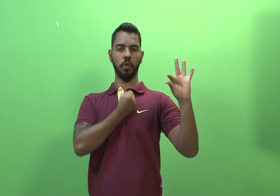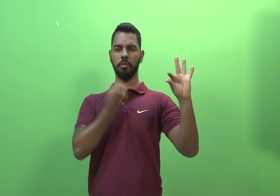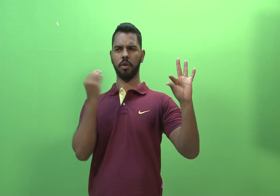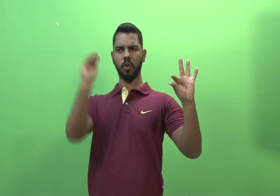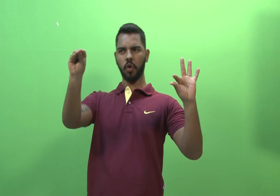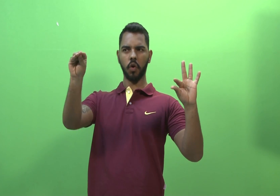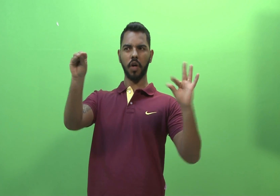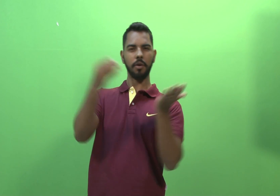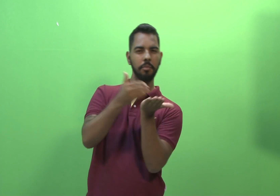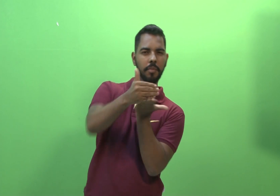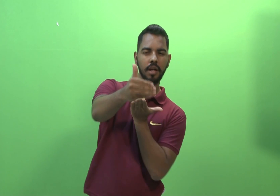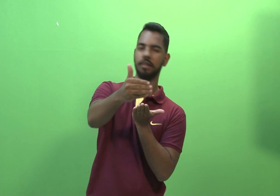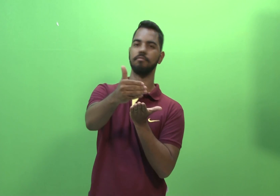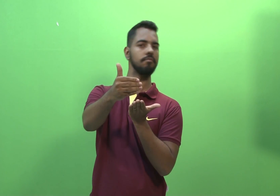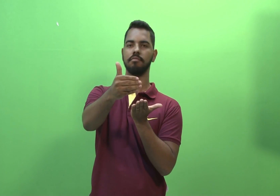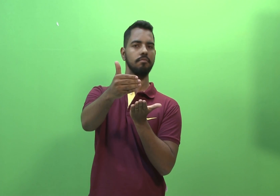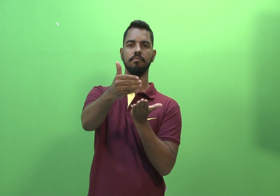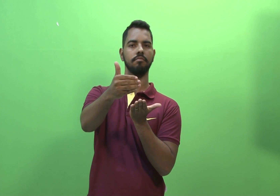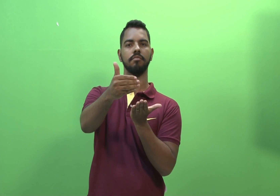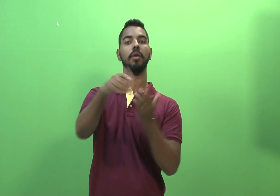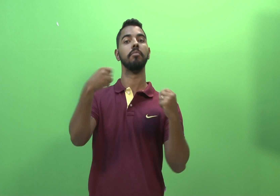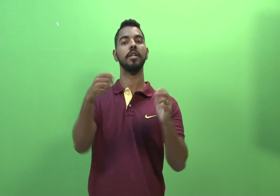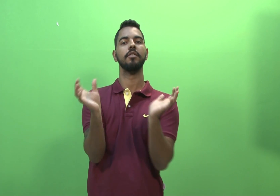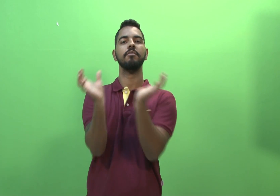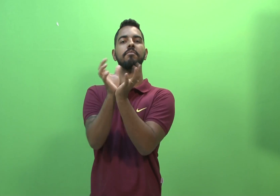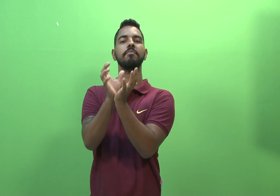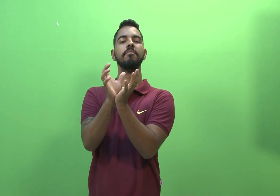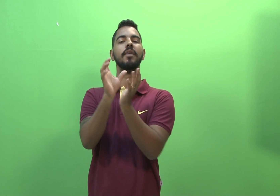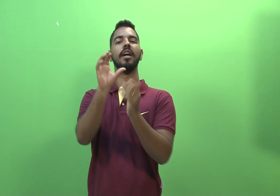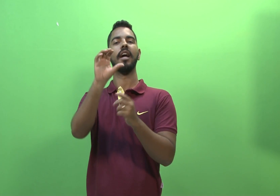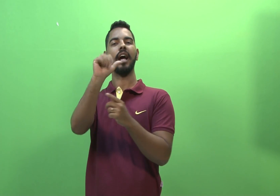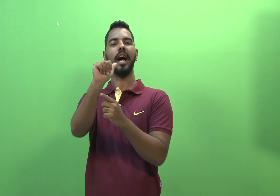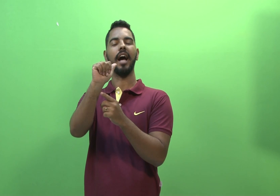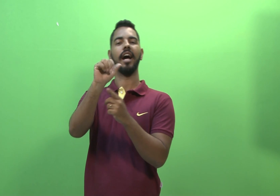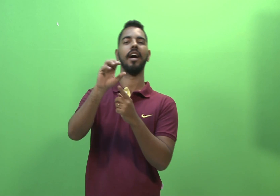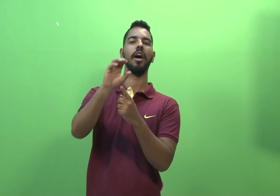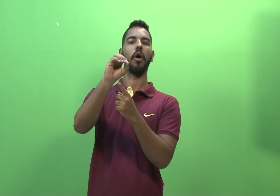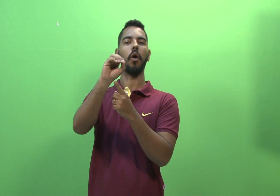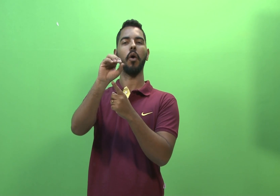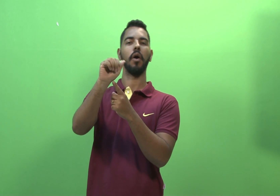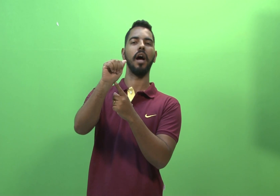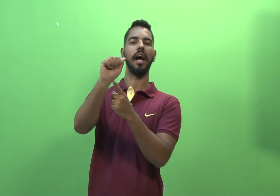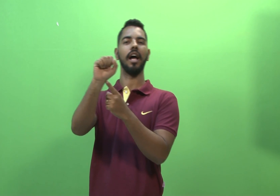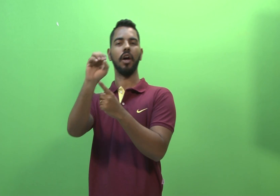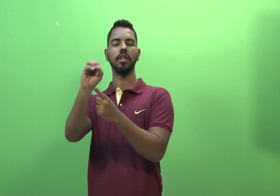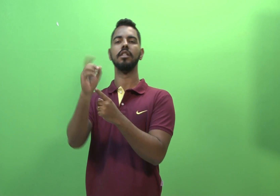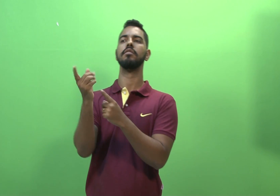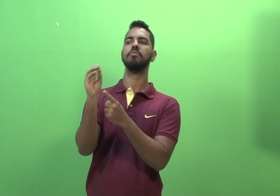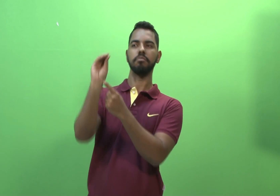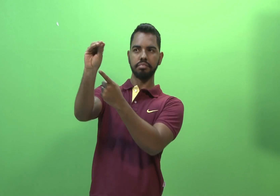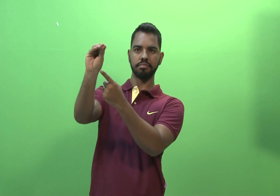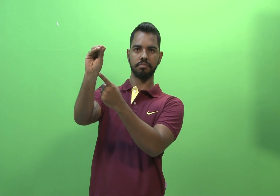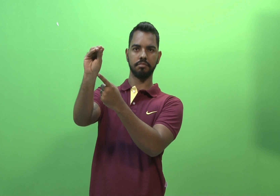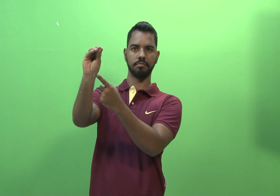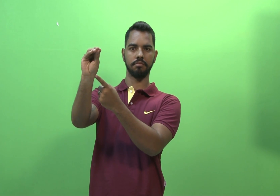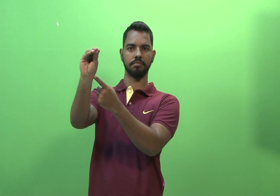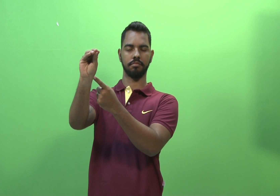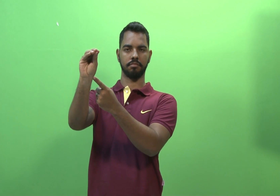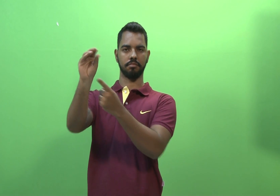deve-se usar um artigo antes de se colocar o algarismo, mesmo que esse esteja escrito por extenso. Não se usa pontos